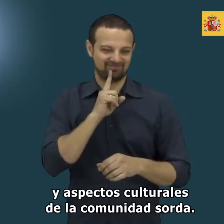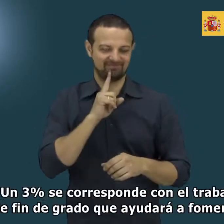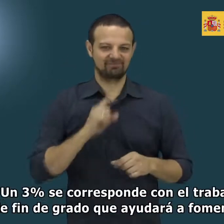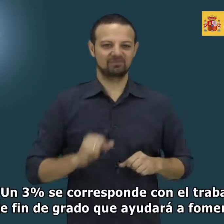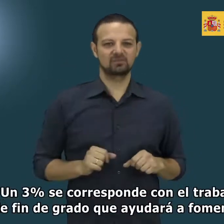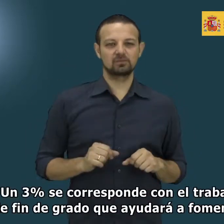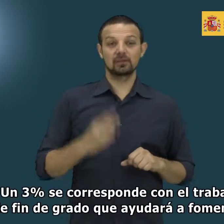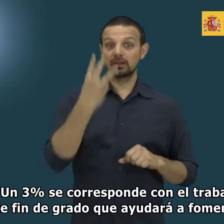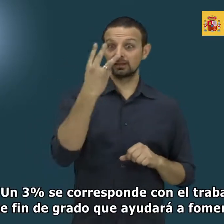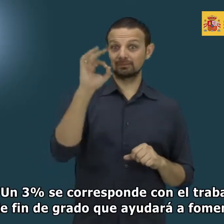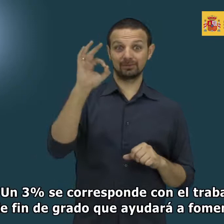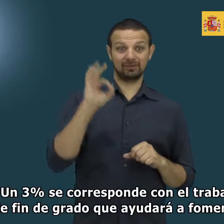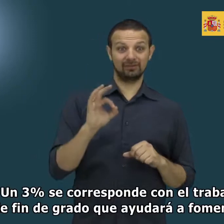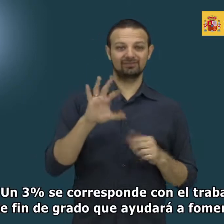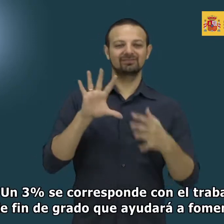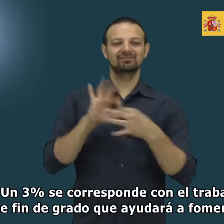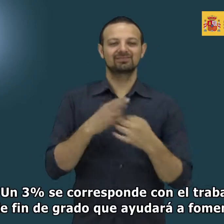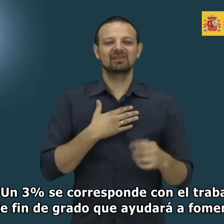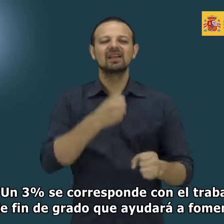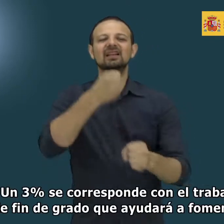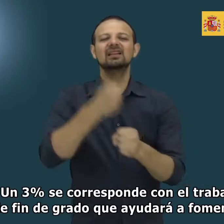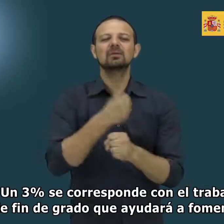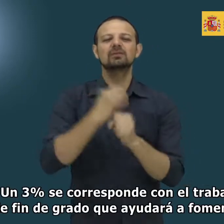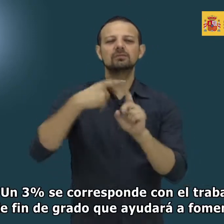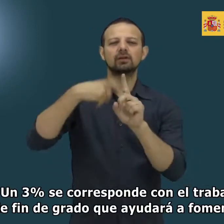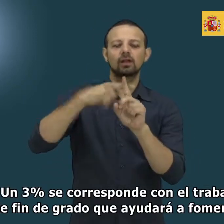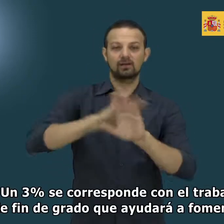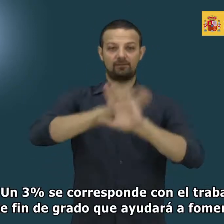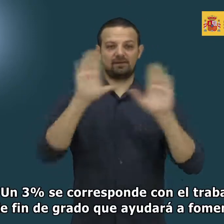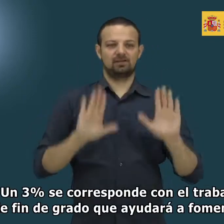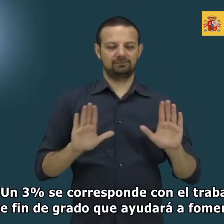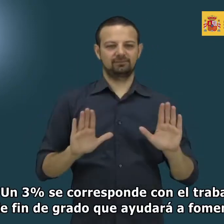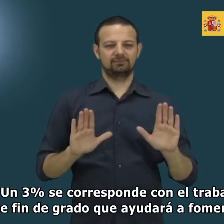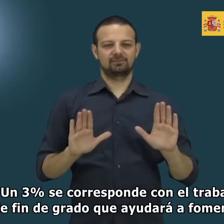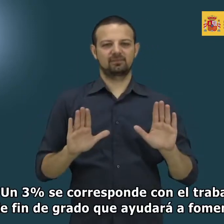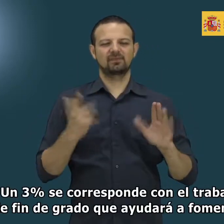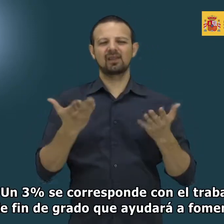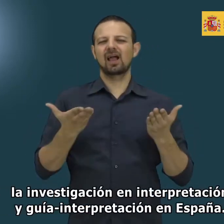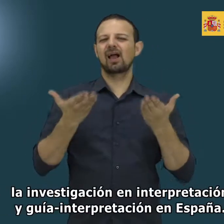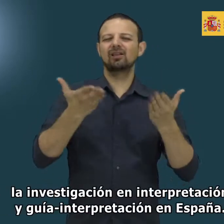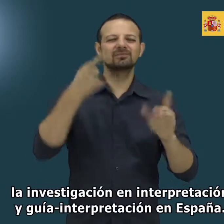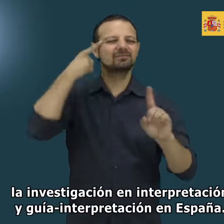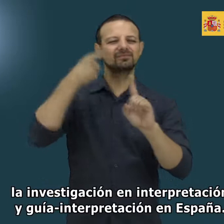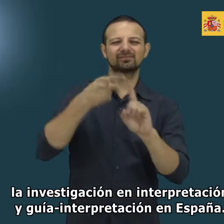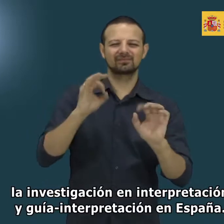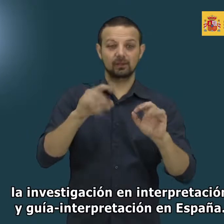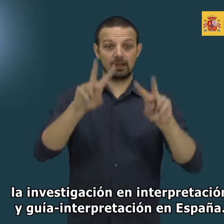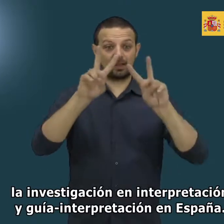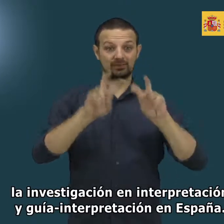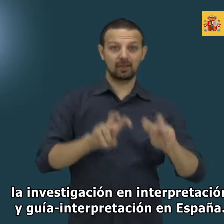Un 3% se corresponde con el trabajo de fin de grado, que ayudará a fomentar la investigación en interpretación y